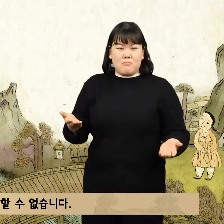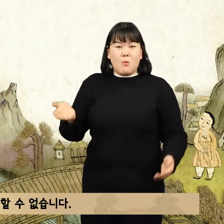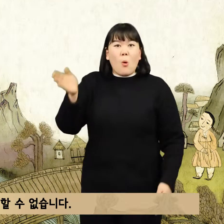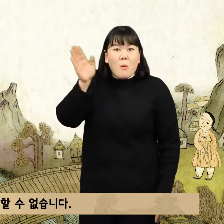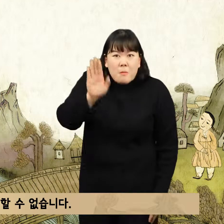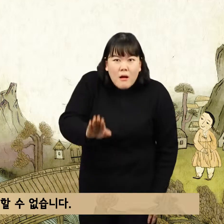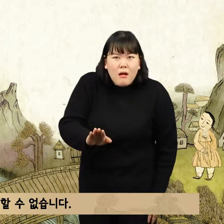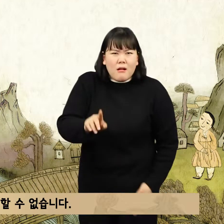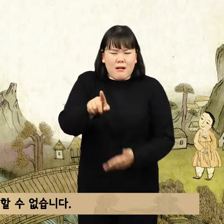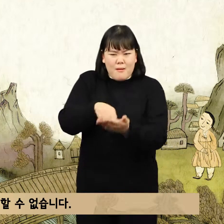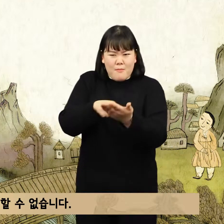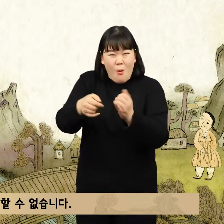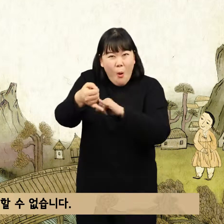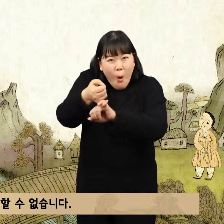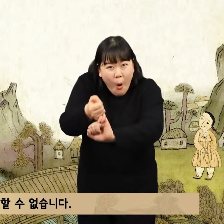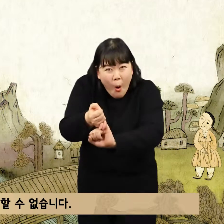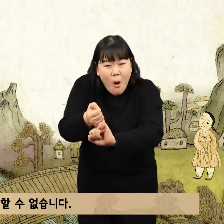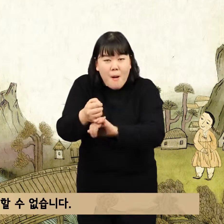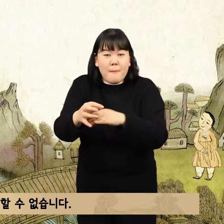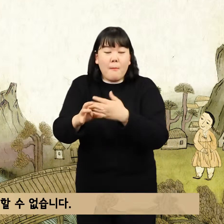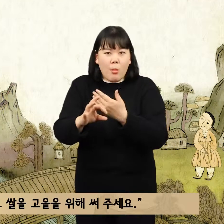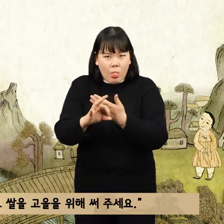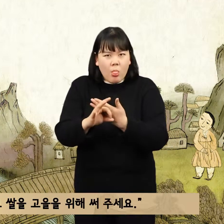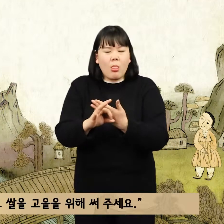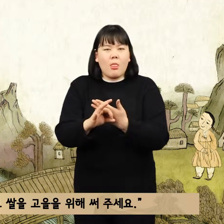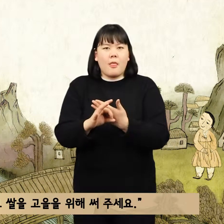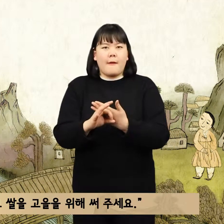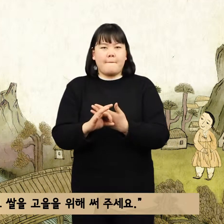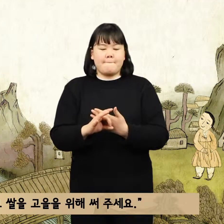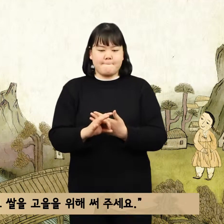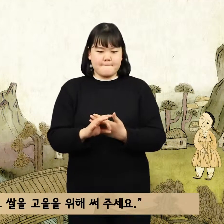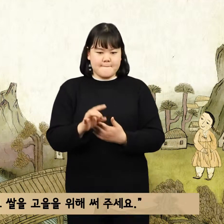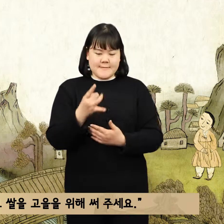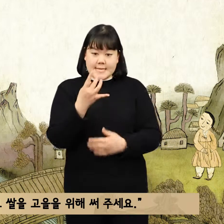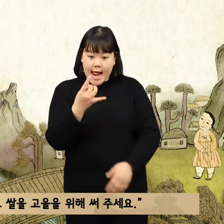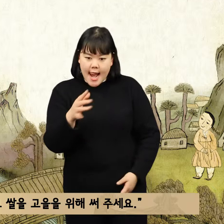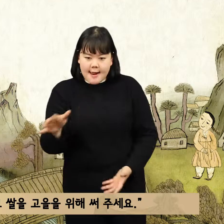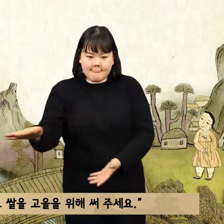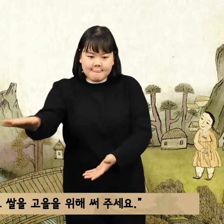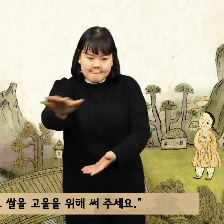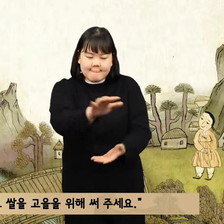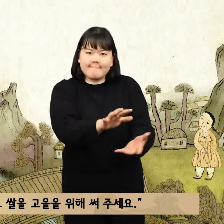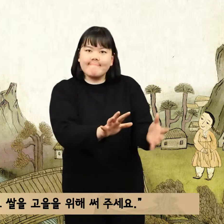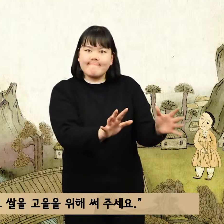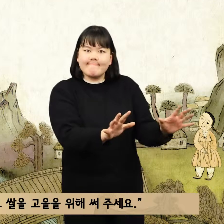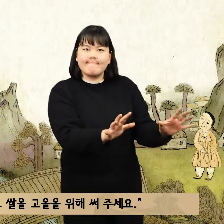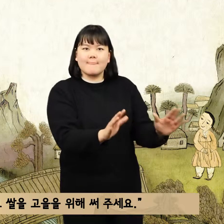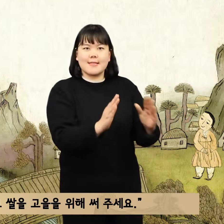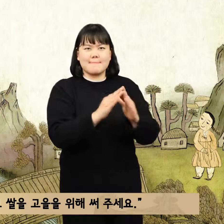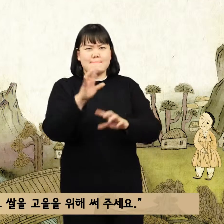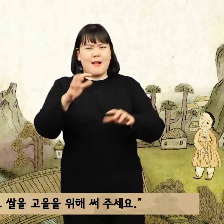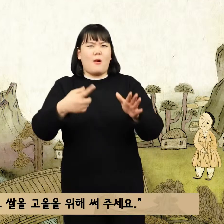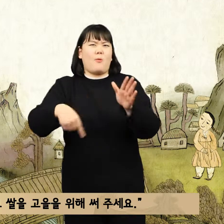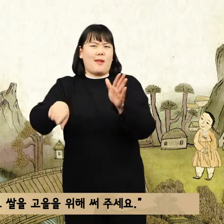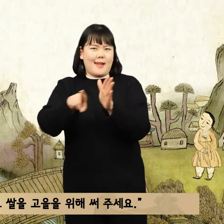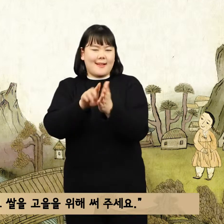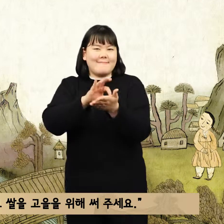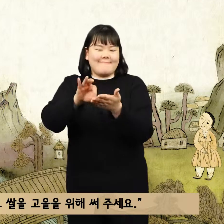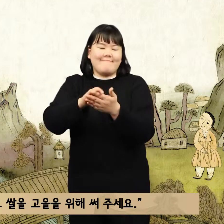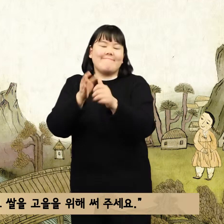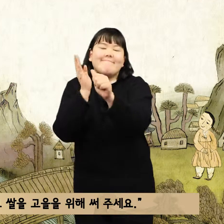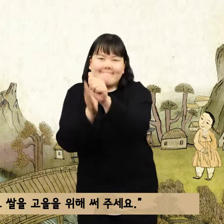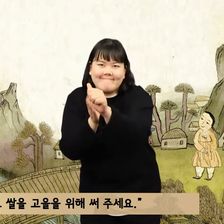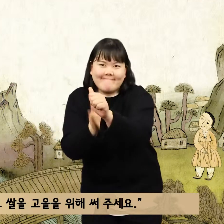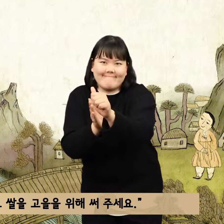갚으라 할 수 없습니다. 꼭 갚으셔야겠다면 그 쌀을 고을을 위해